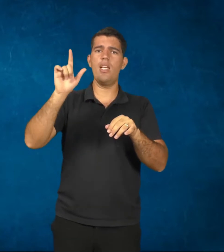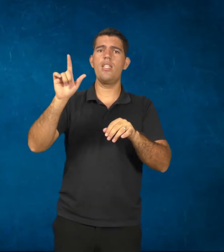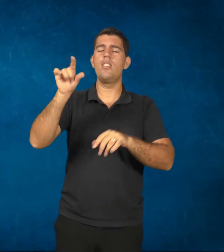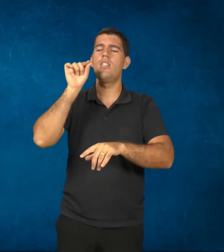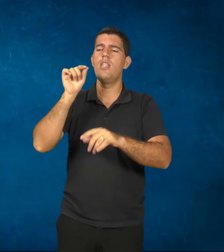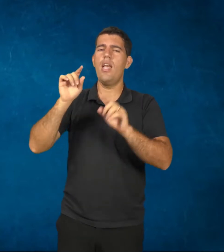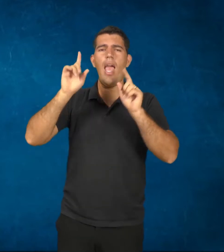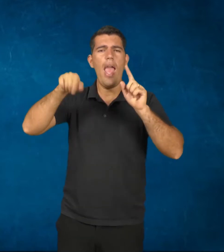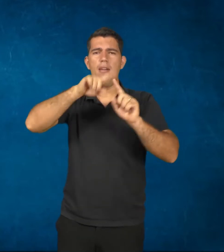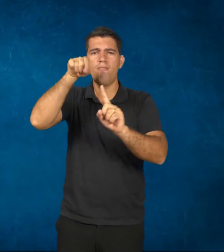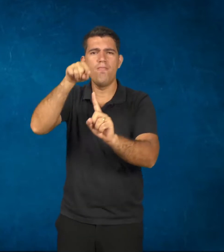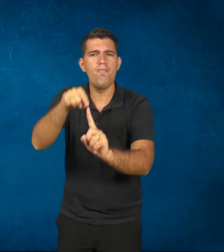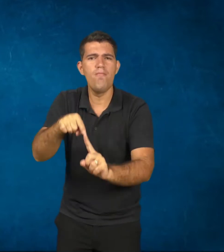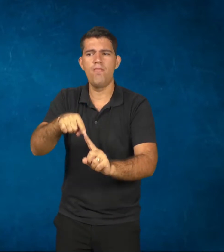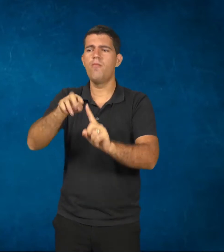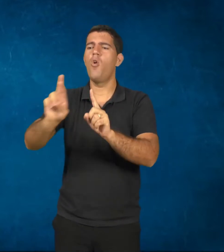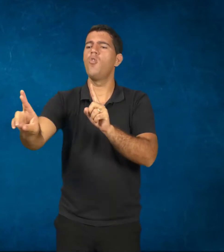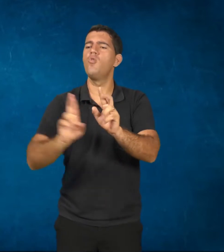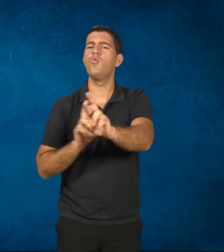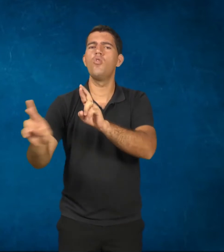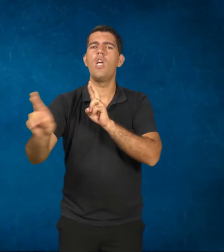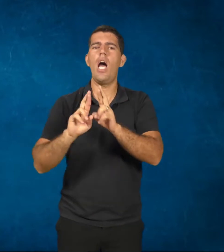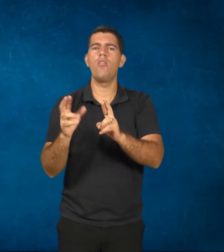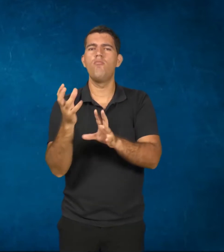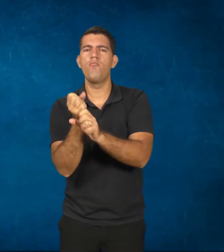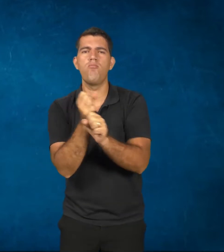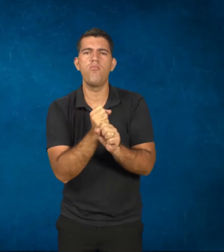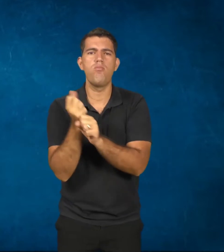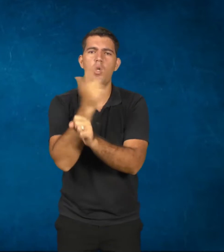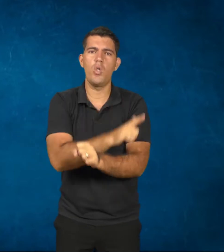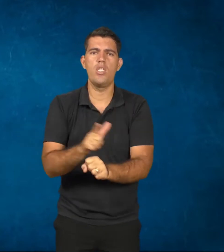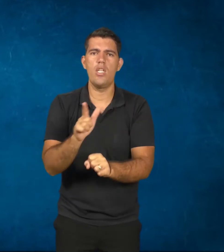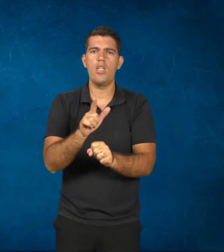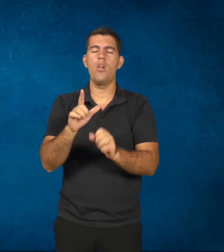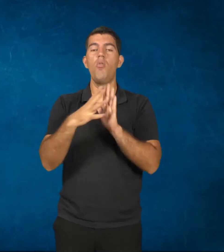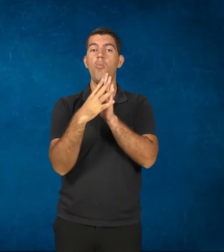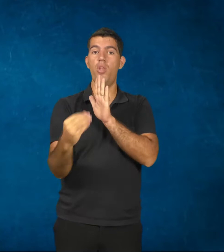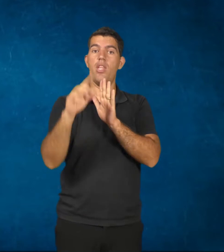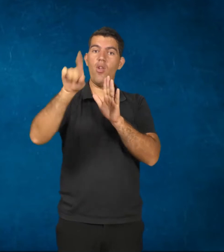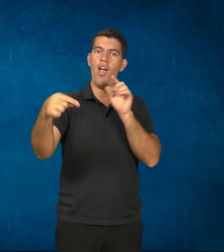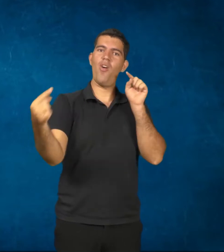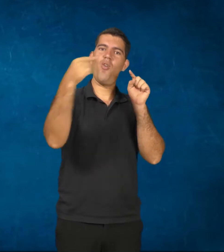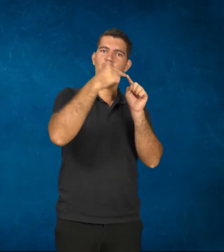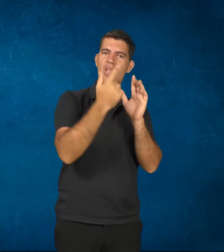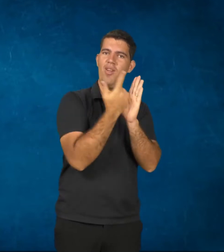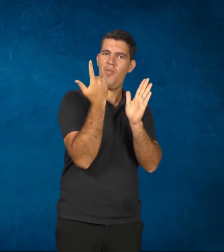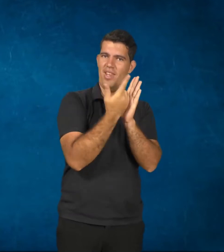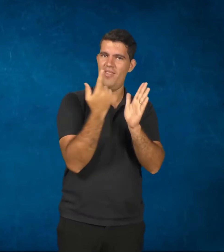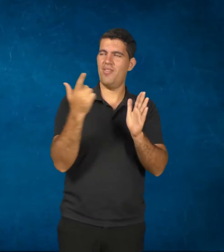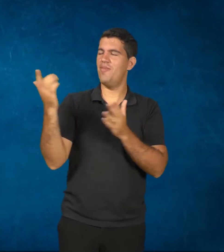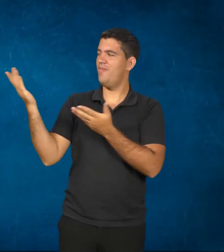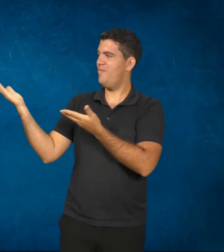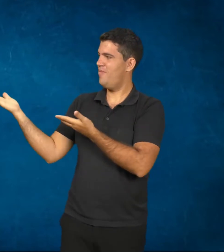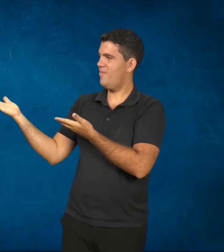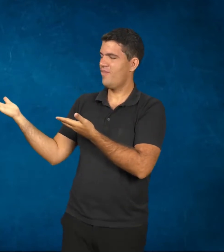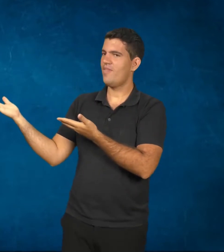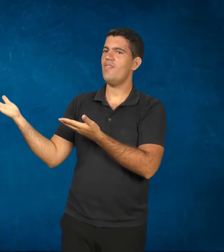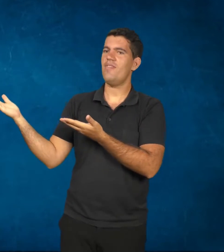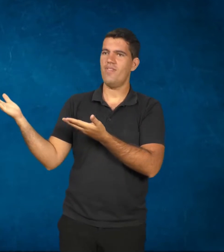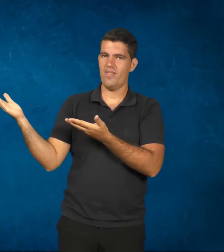especificar precisamente os resultados. Este modelo encontra consolidação com o livro de Tyler. Tal como o modelo de Bob, o currículo